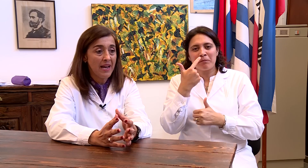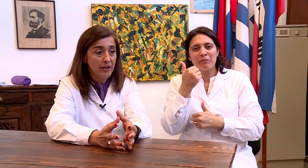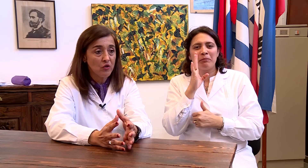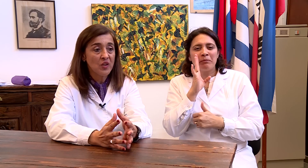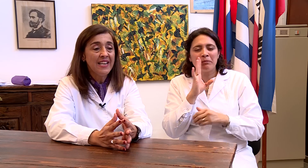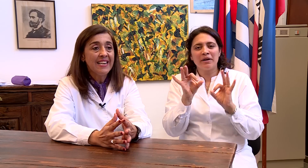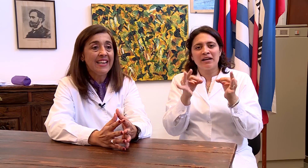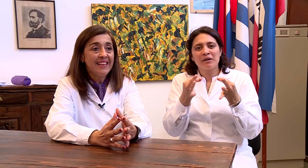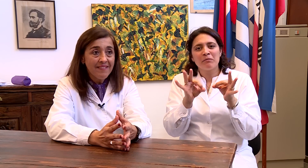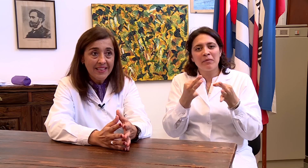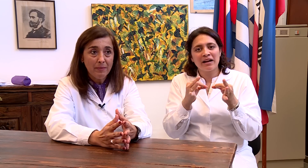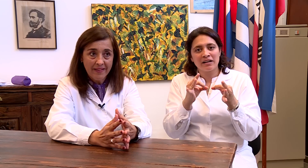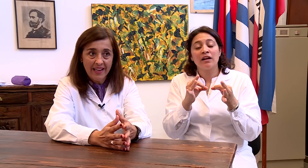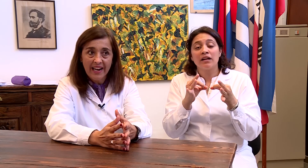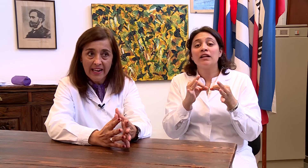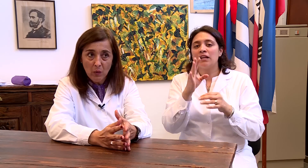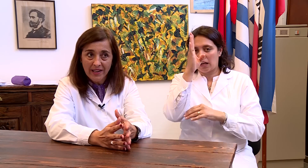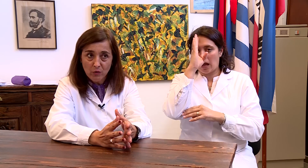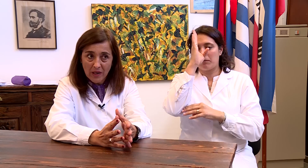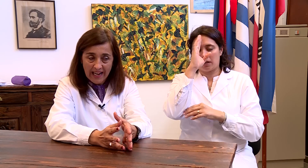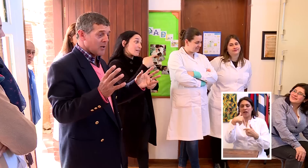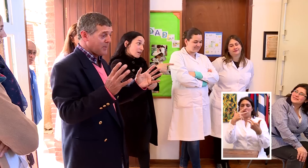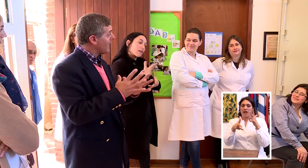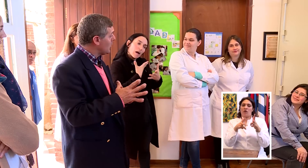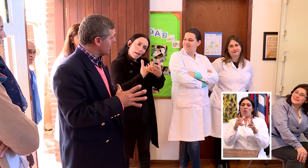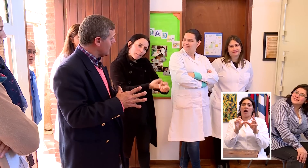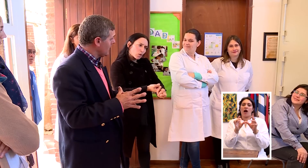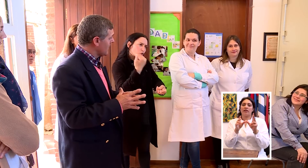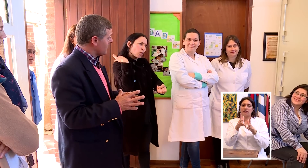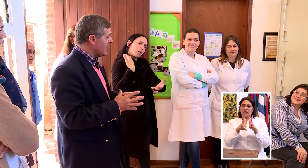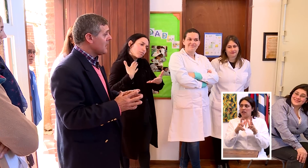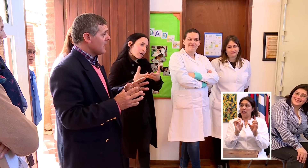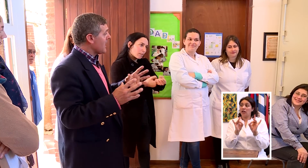los hermanos, que deben de aprender la lengua natural